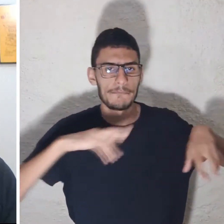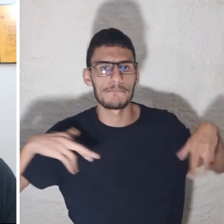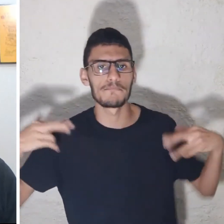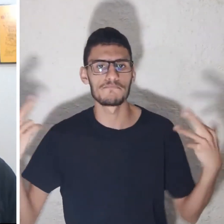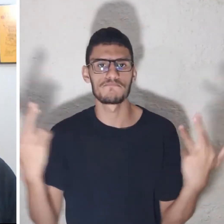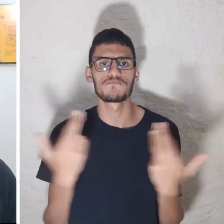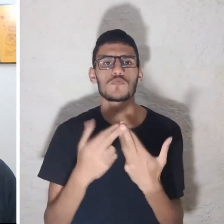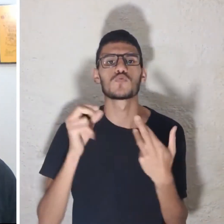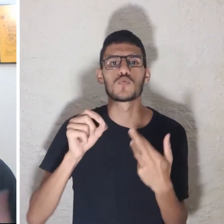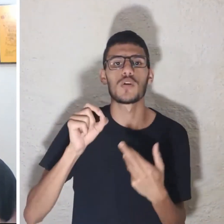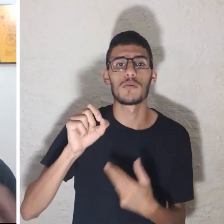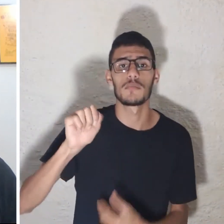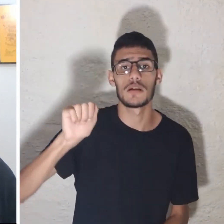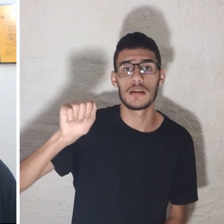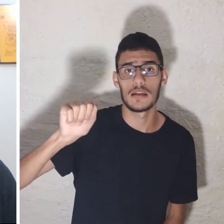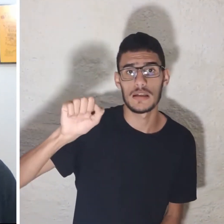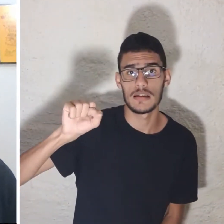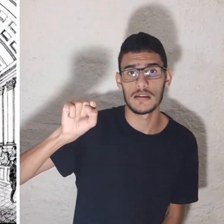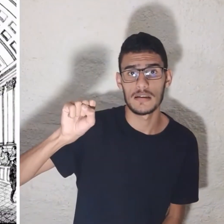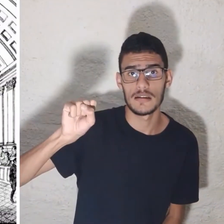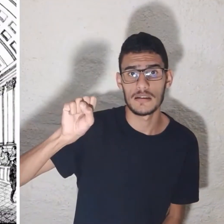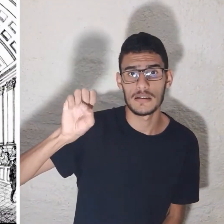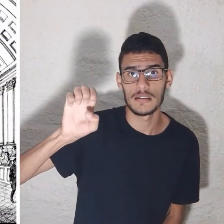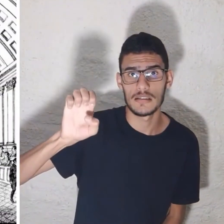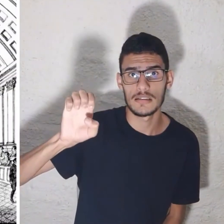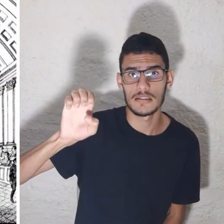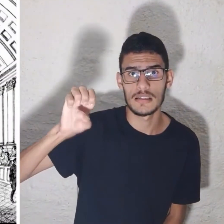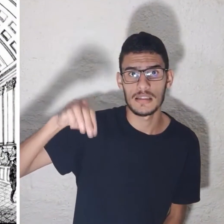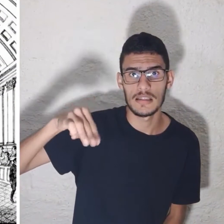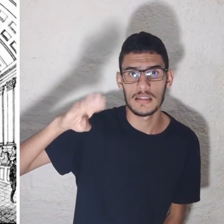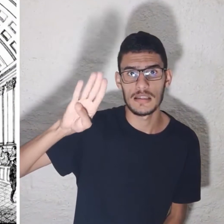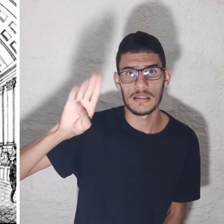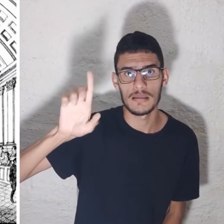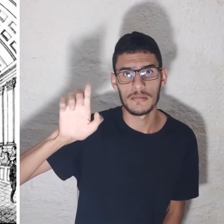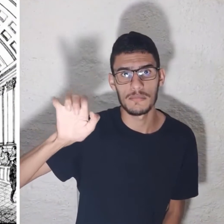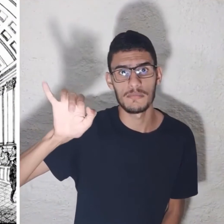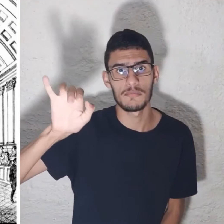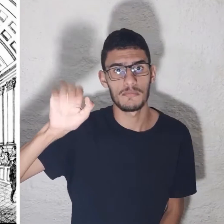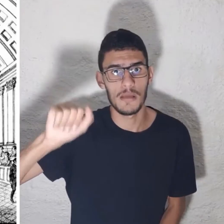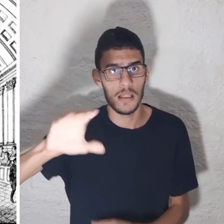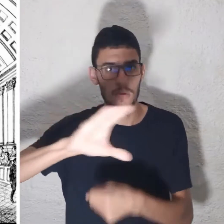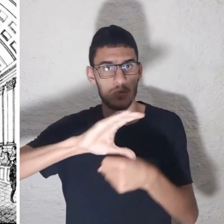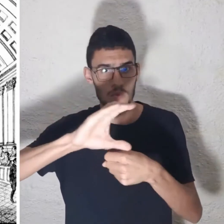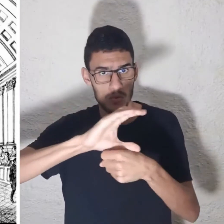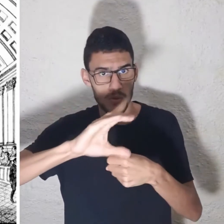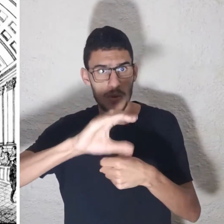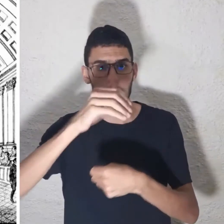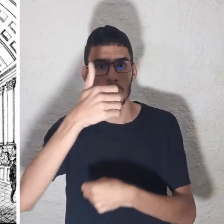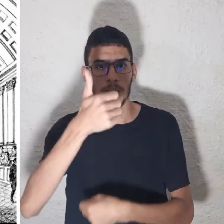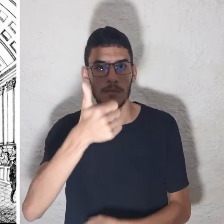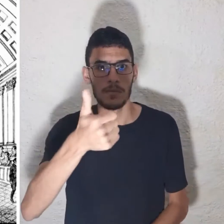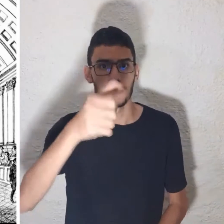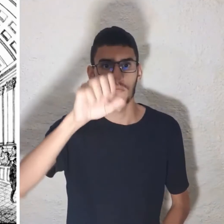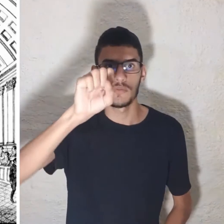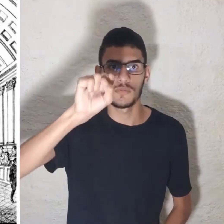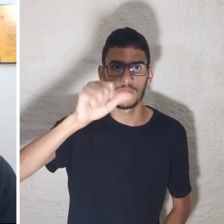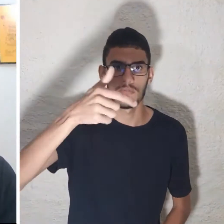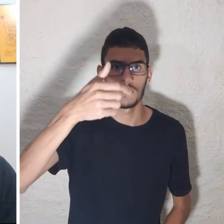se reuniram na chamada Assembleia Constituinte em 1823 para elaborar as novas leis do Brasil que viriam